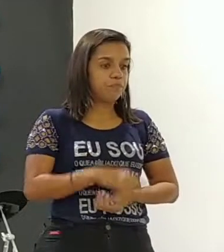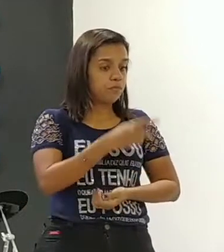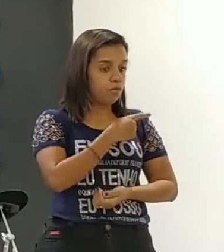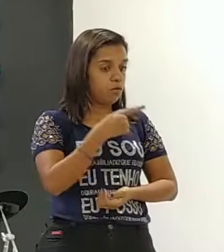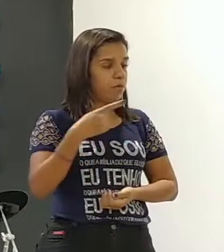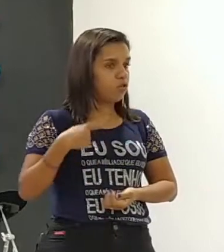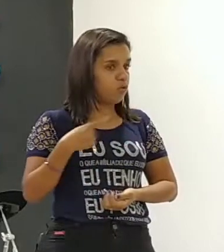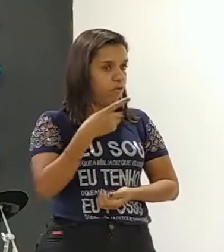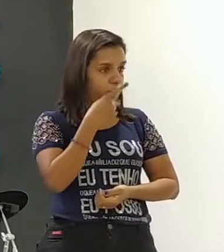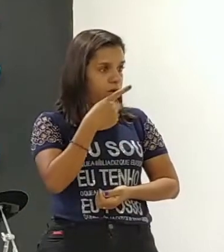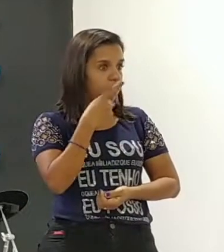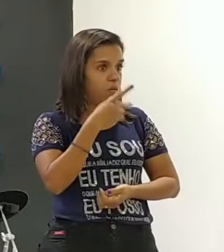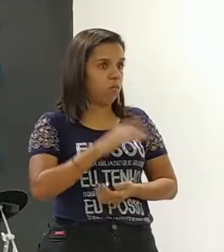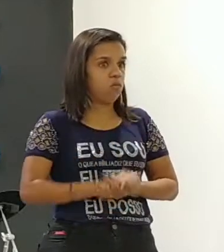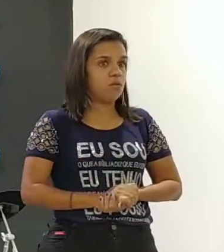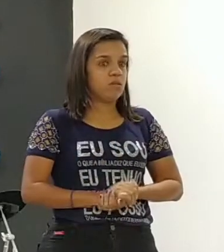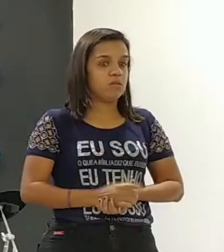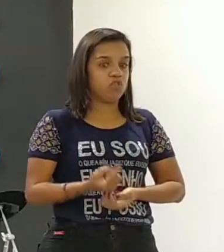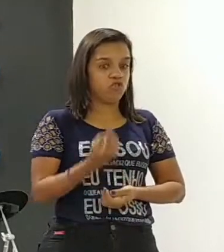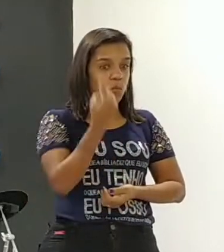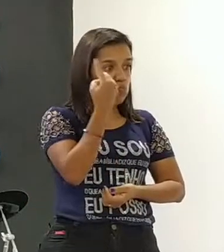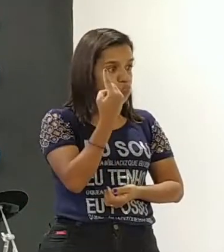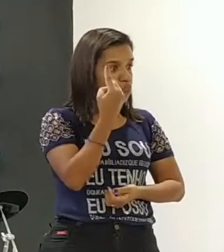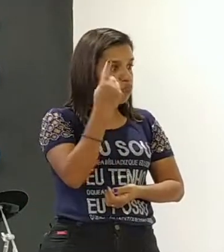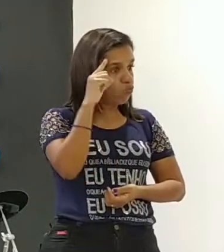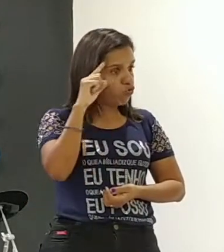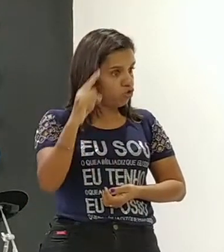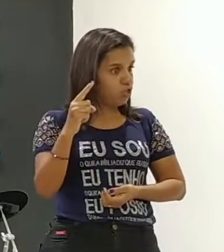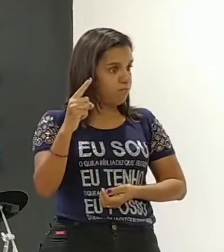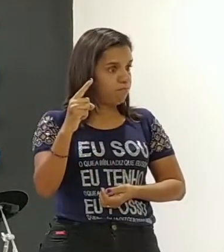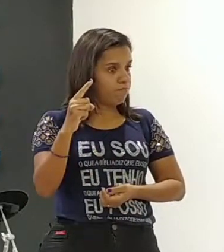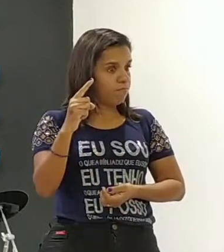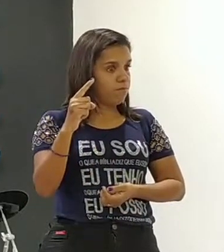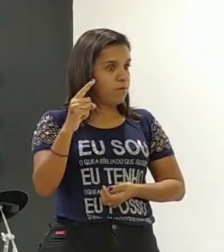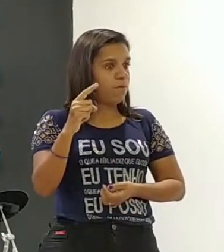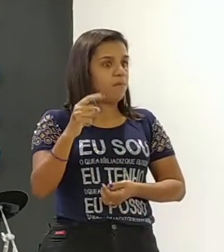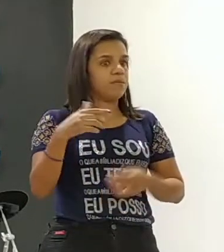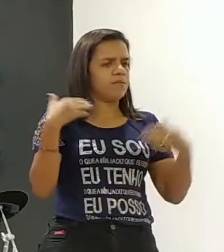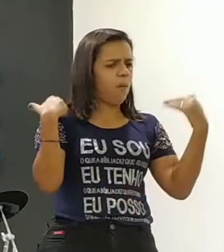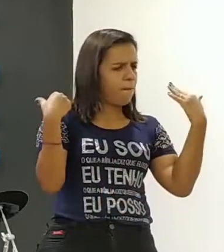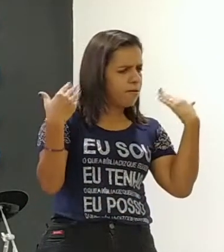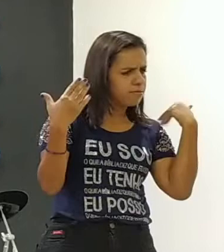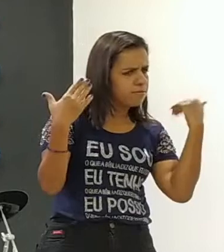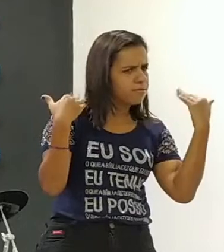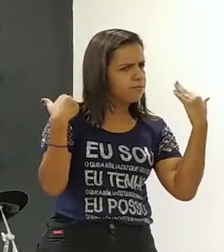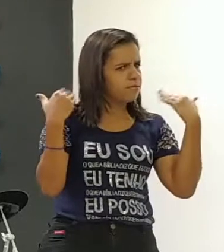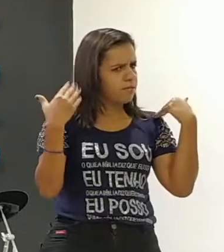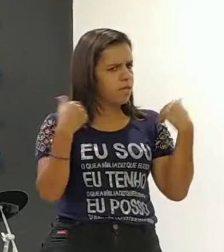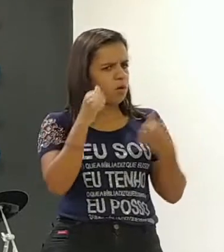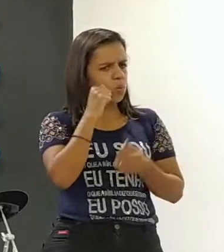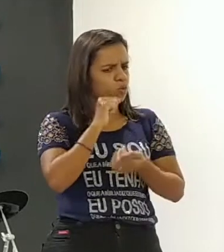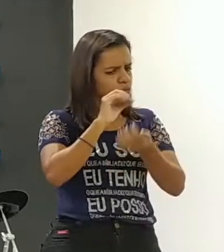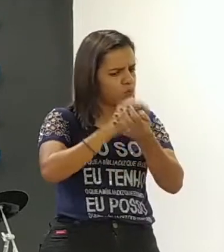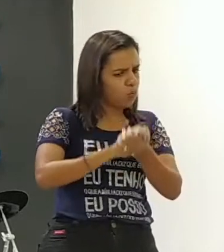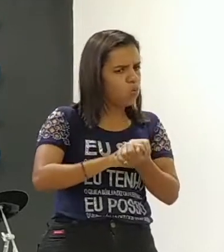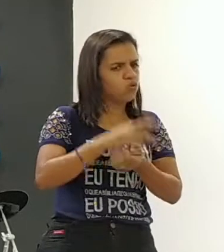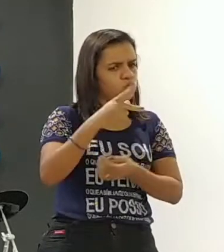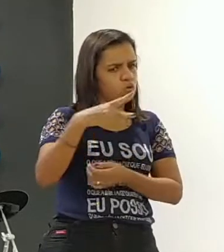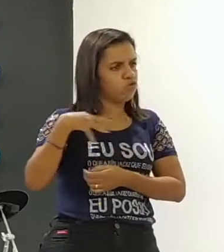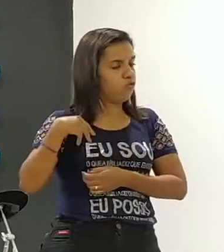ele louvaria a Deus se você tirasse um dia, ainda que fosse o dia do culto, para você dar um passeio com a tua esposa e com os teus